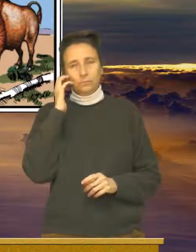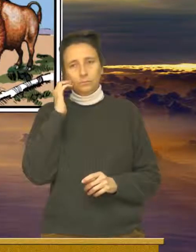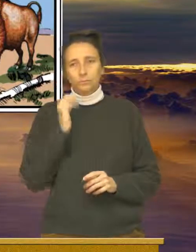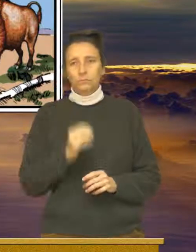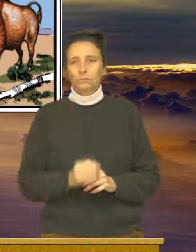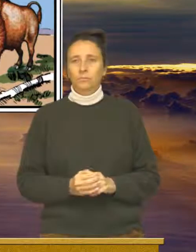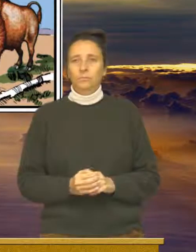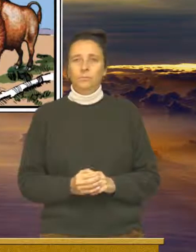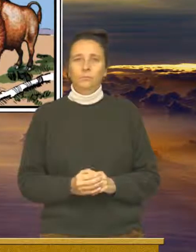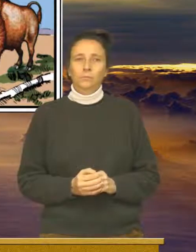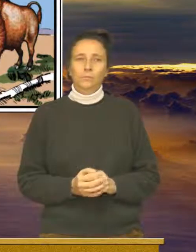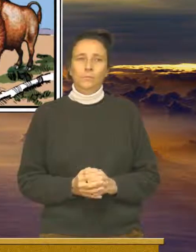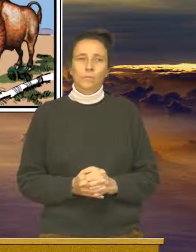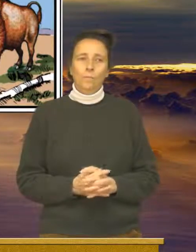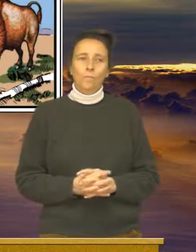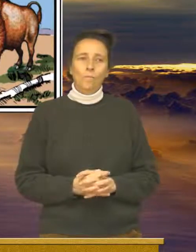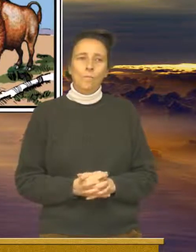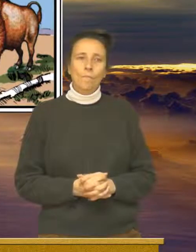considerando